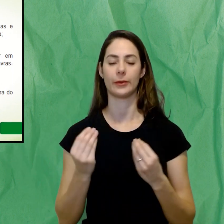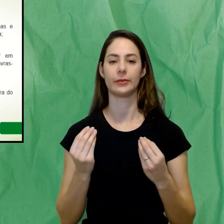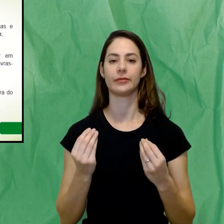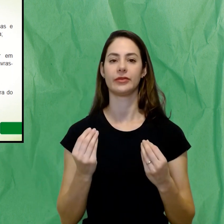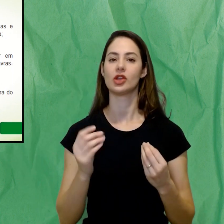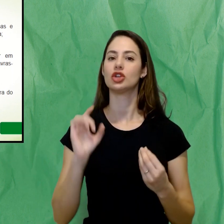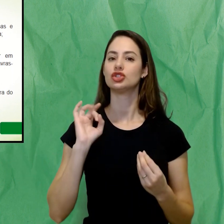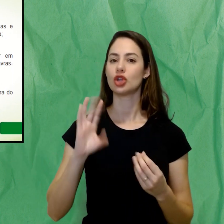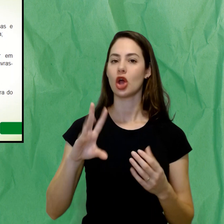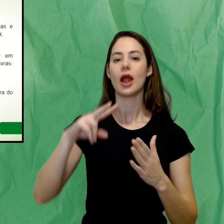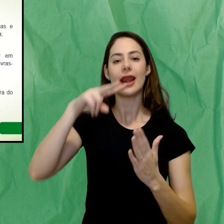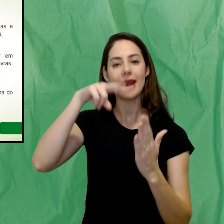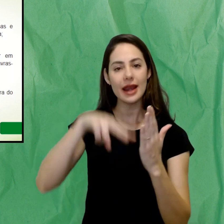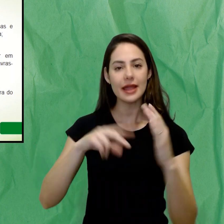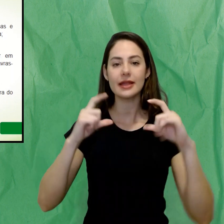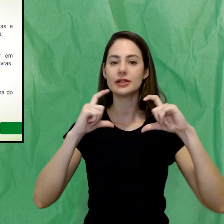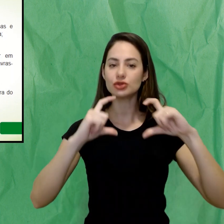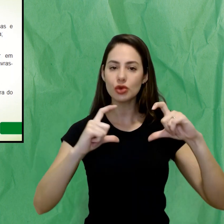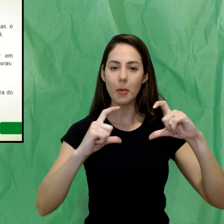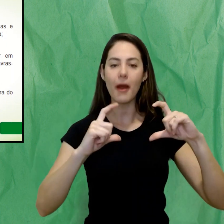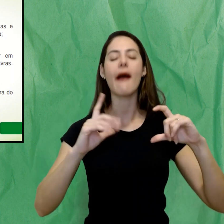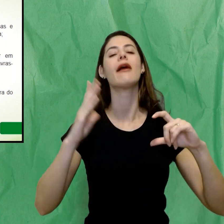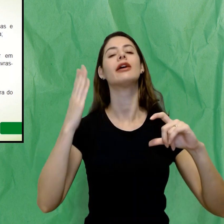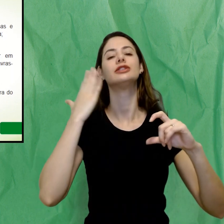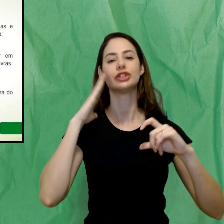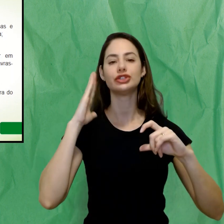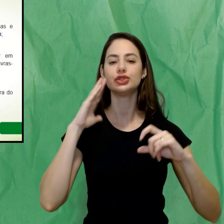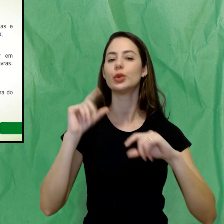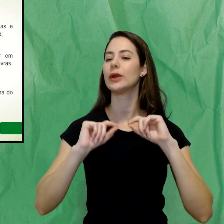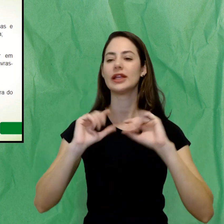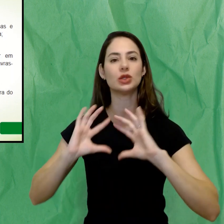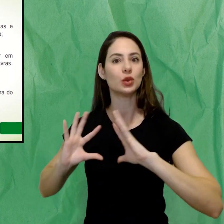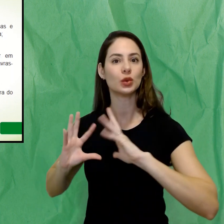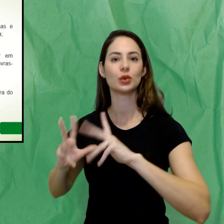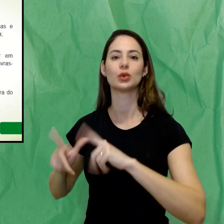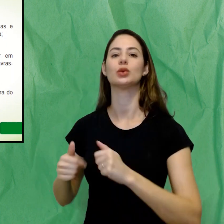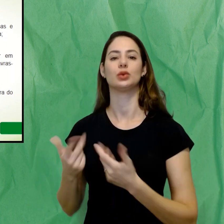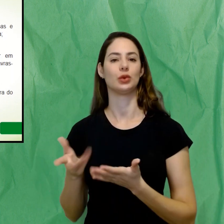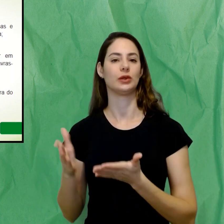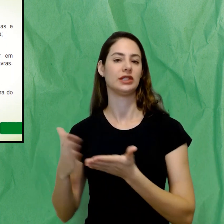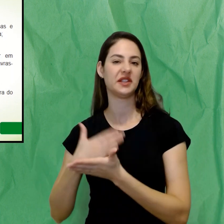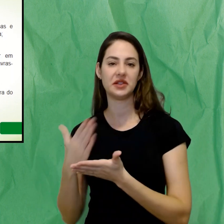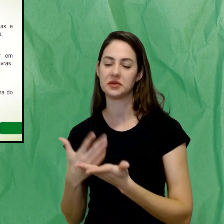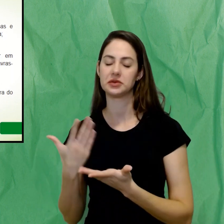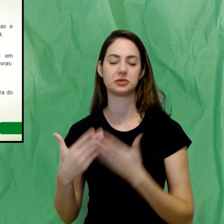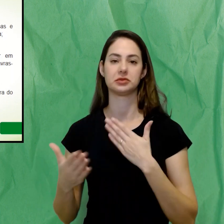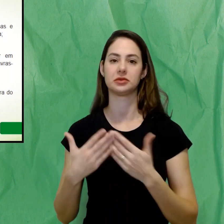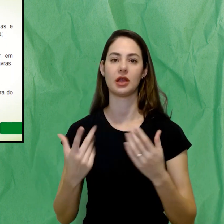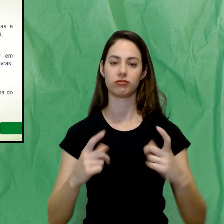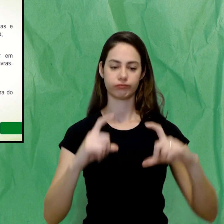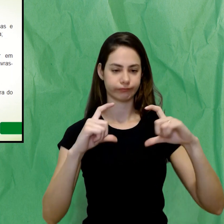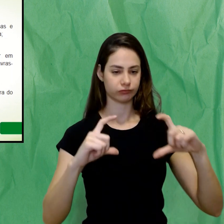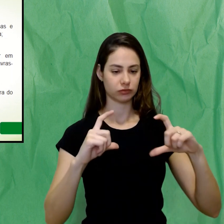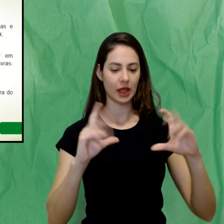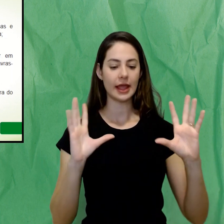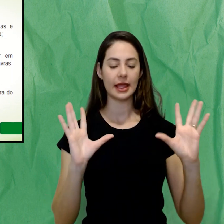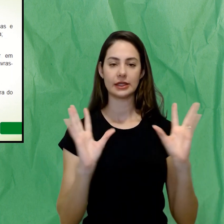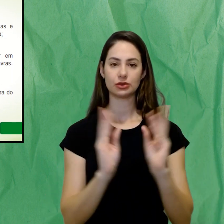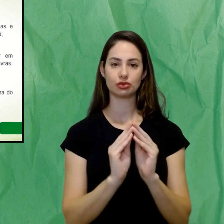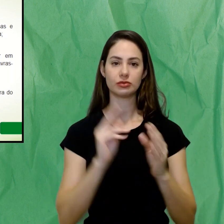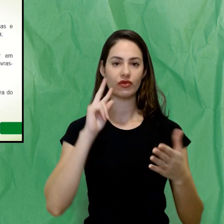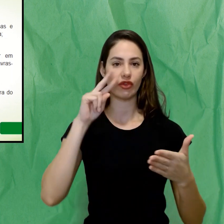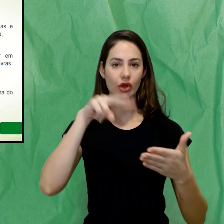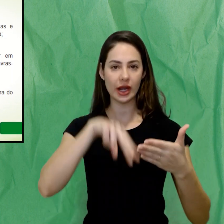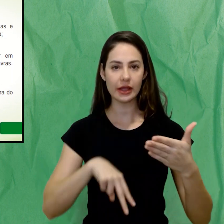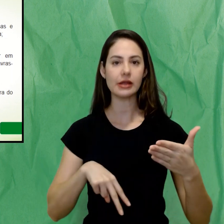que apenas com a leitura do resumo o leitor possa entender sobre o que se trata a obra. Então, ao pegar aquela ficha ali, aquele resumo,